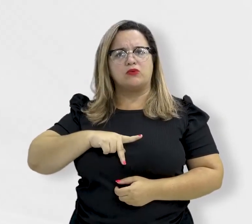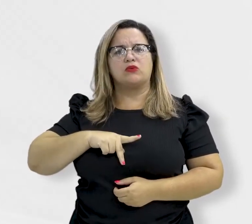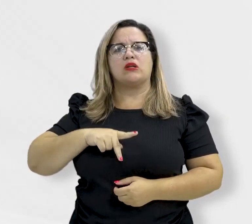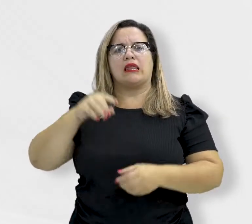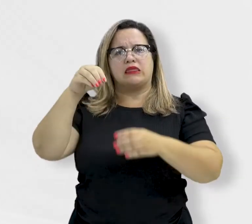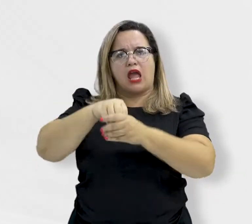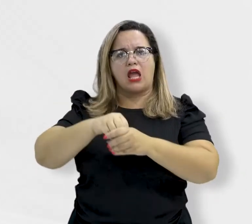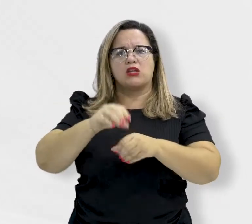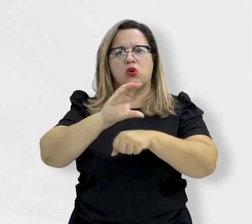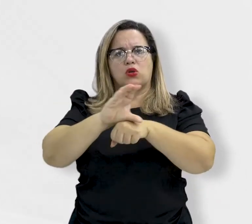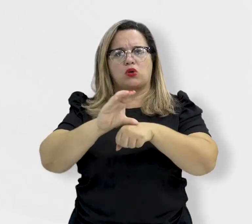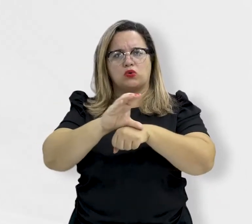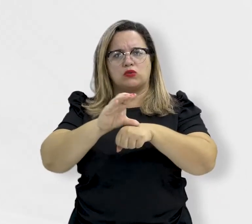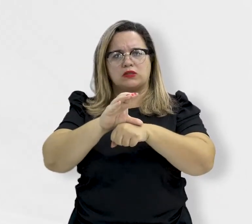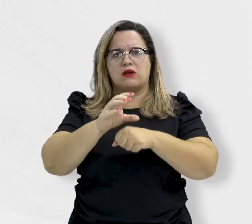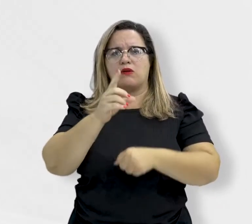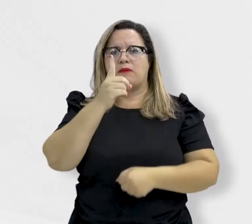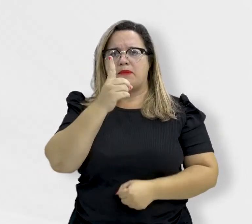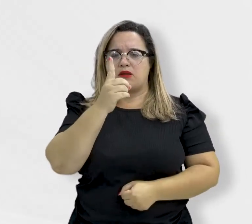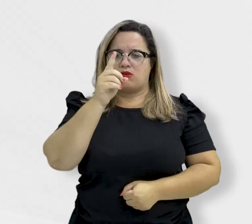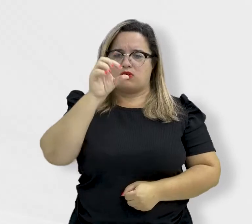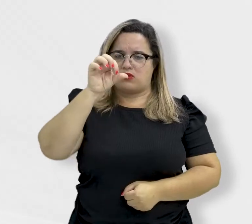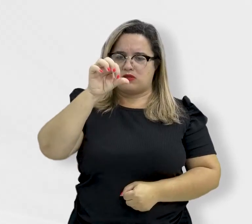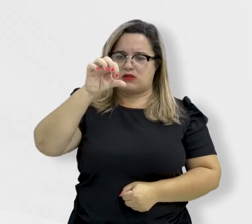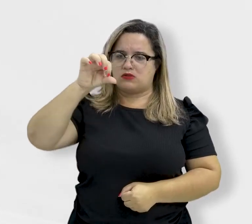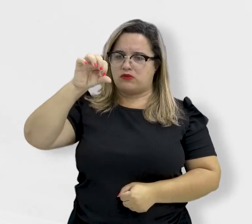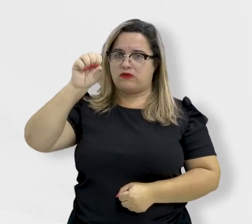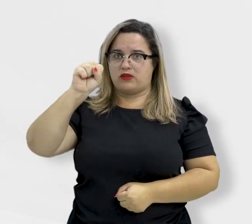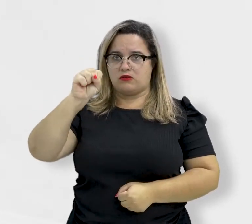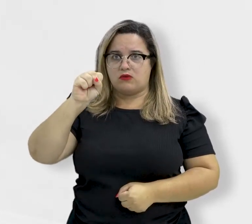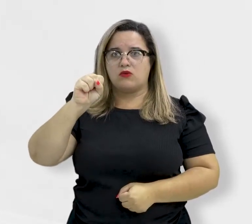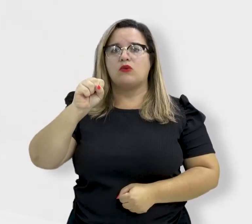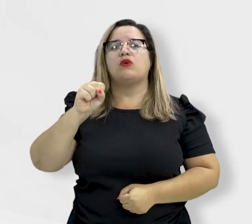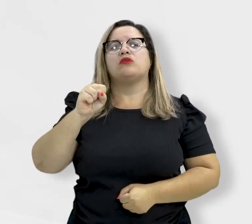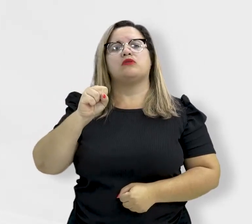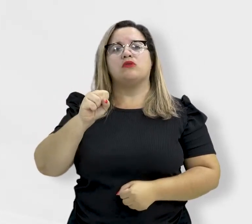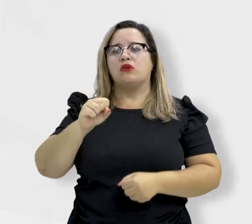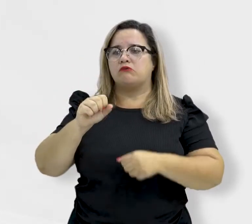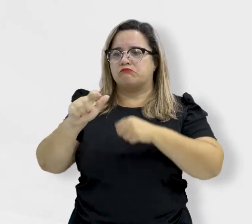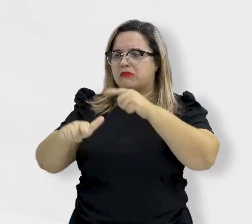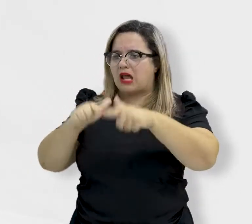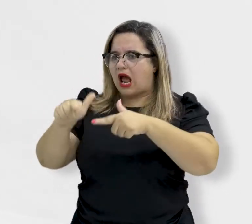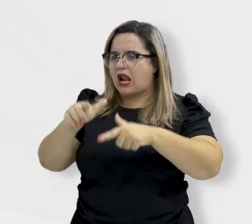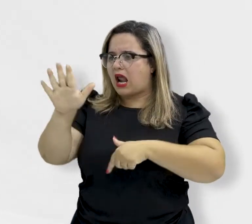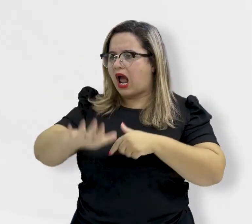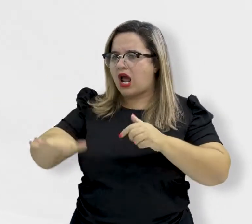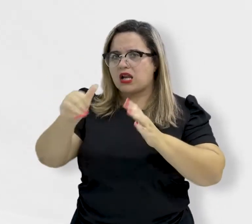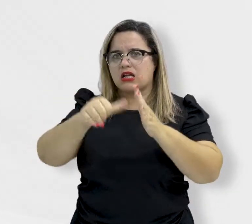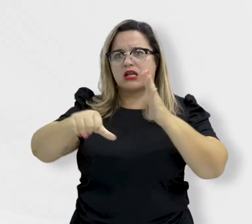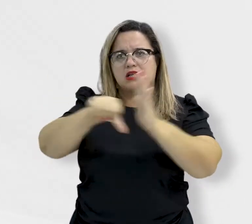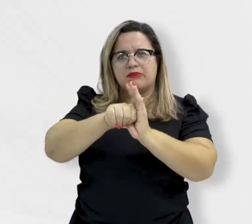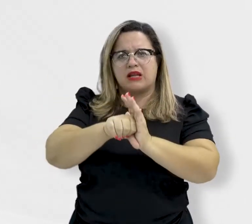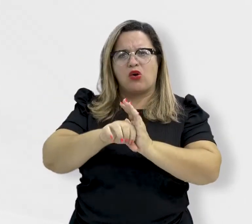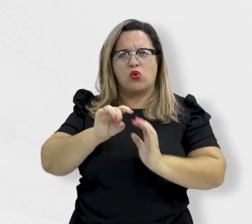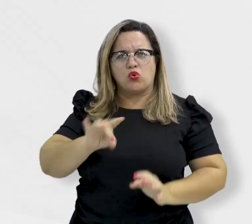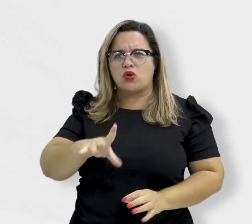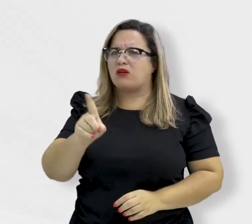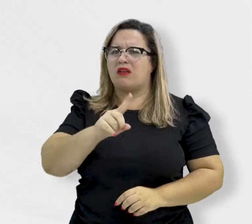de 1988, não atua apenas na área criminal. É uma atuação muito mais ampla, nas áreas de